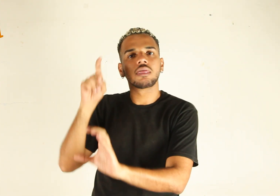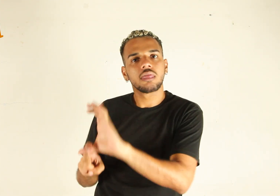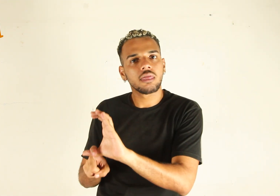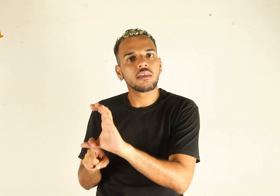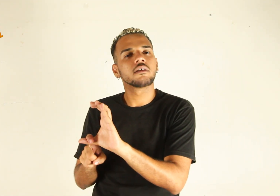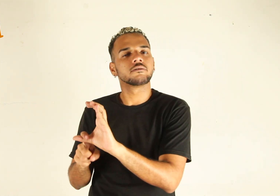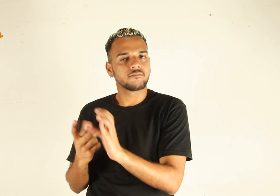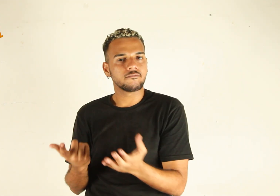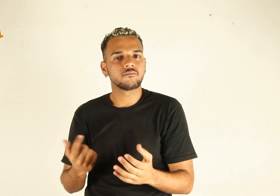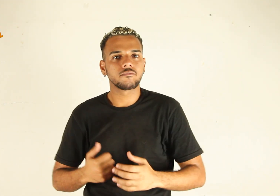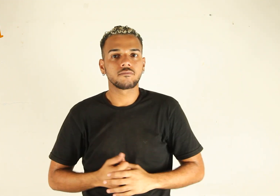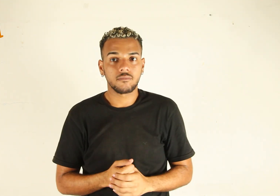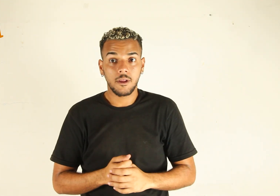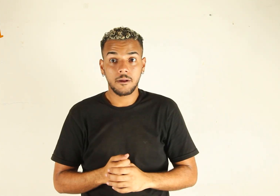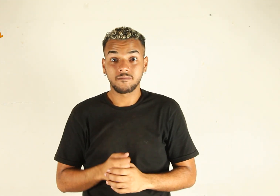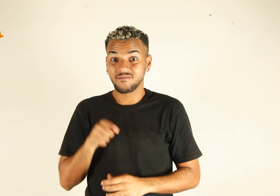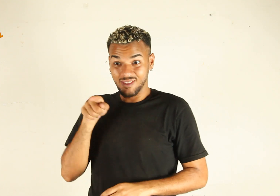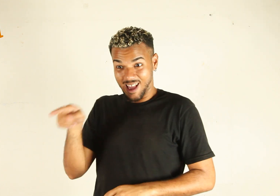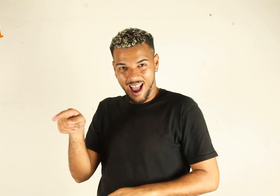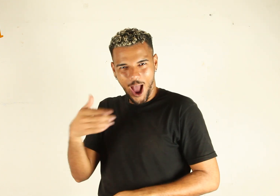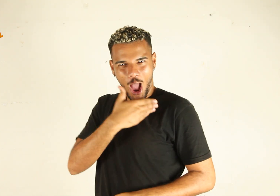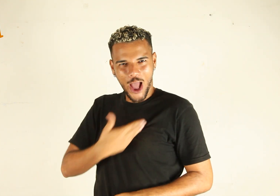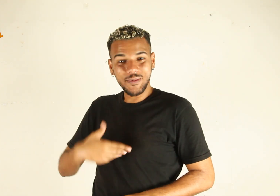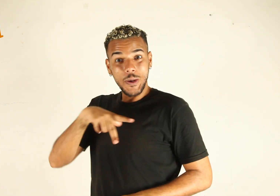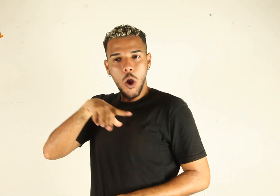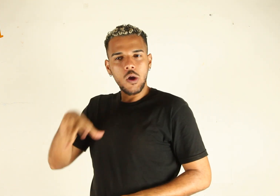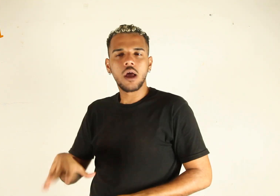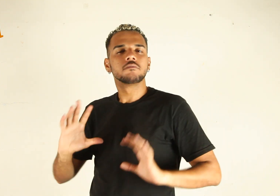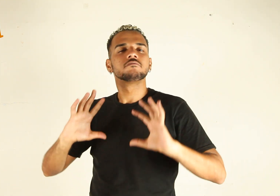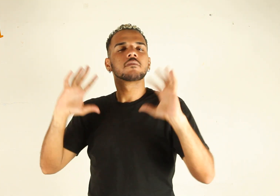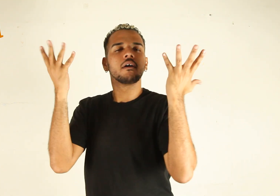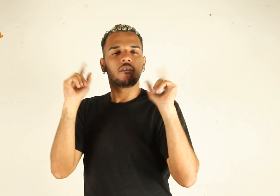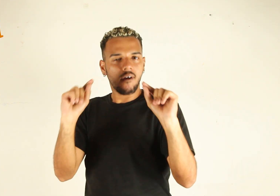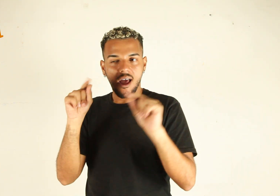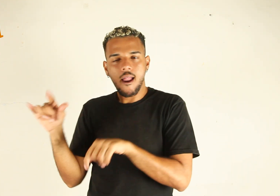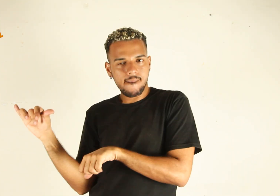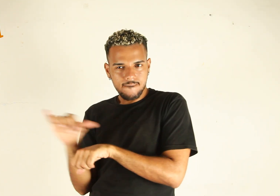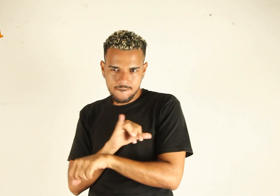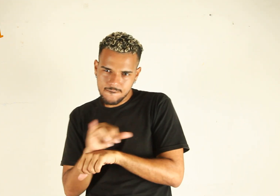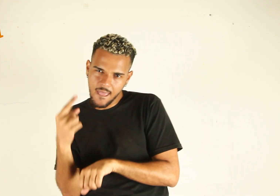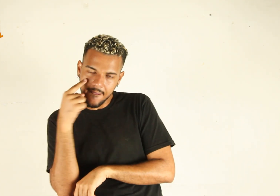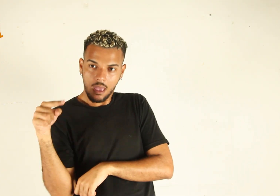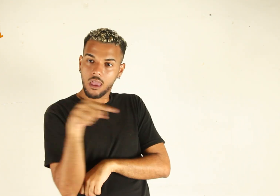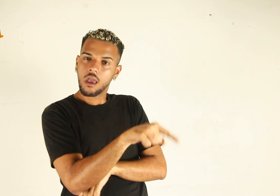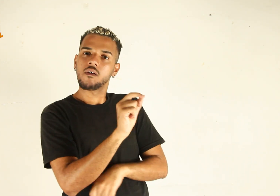muitas batalhas na tentativa de capturá-la. A guerreira reuniu vários aliados, e entre